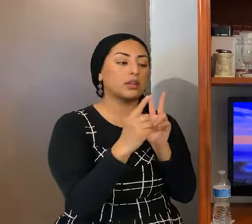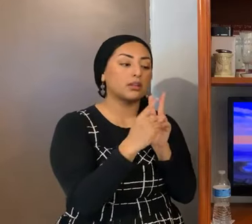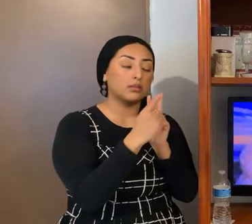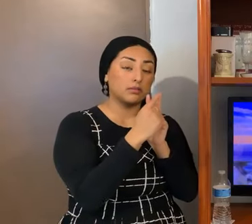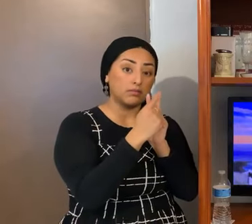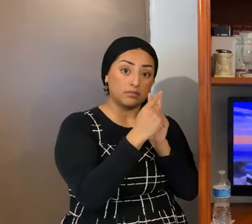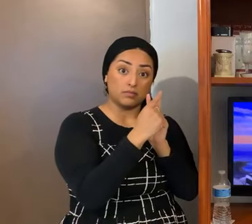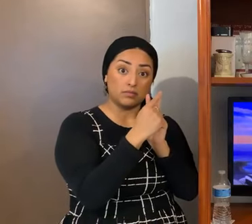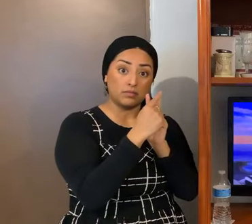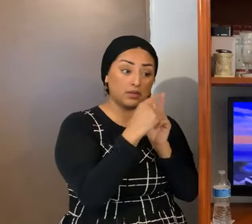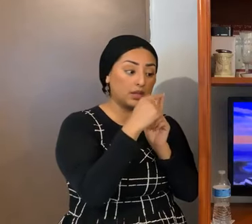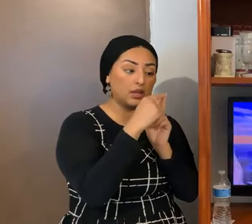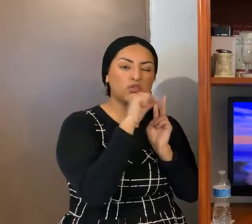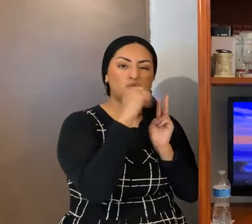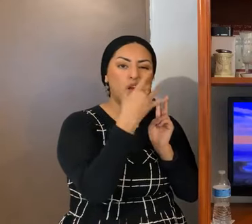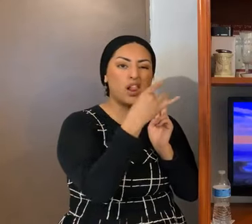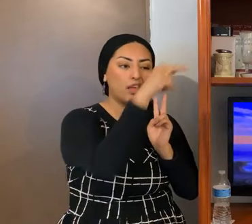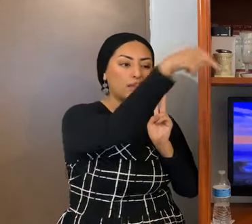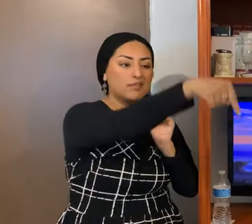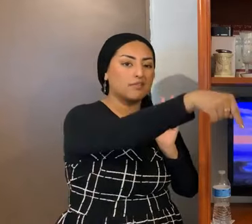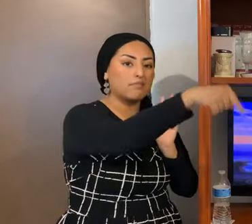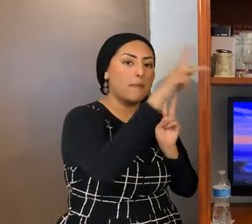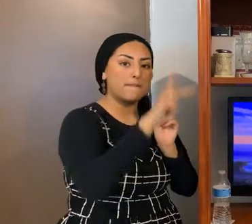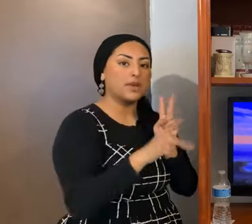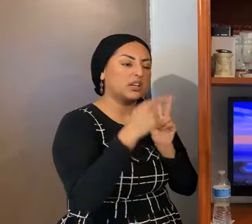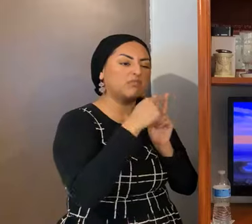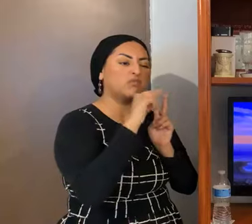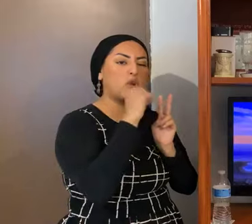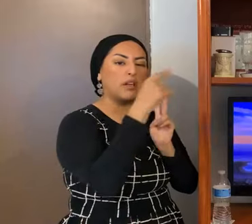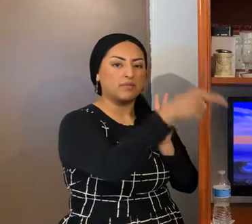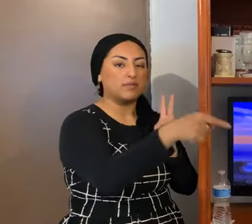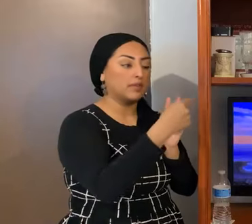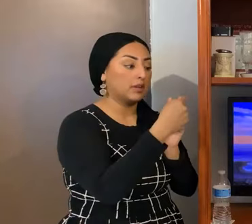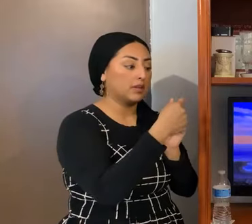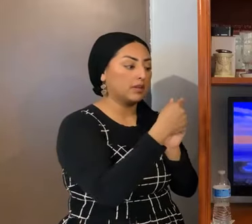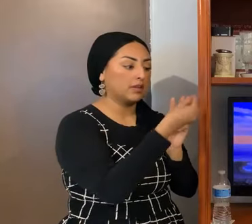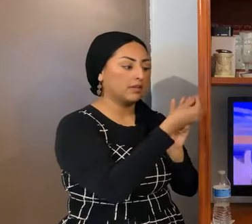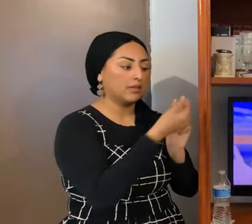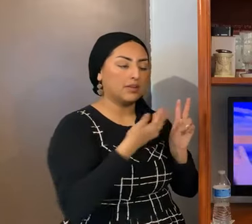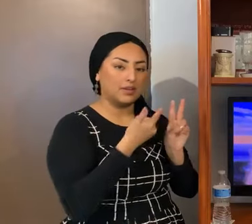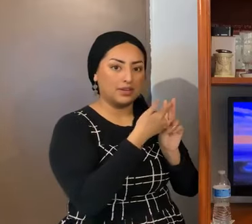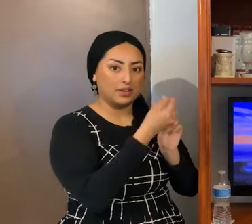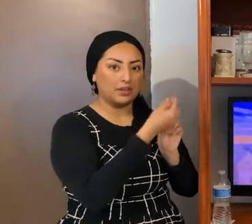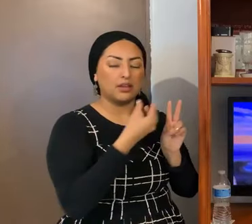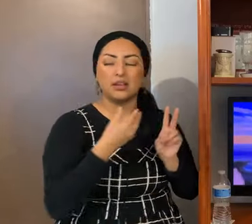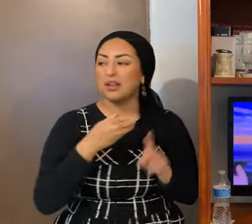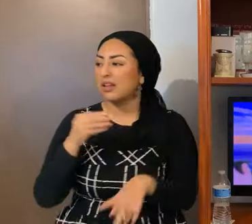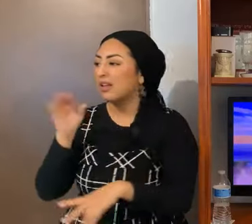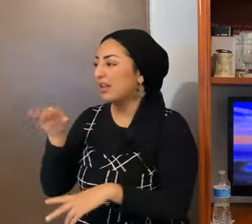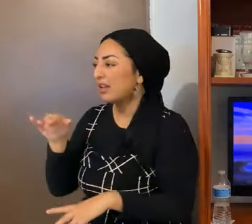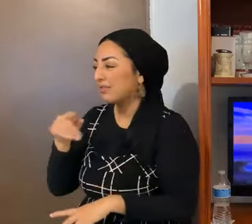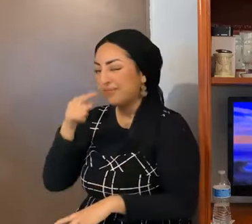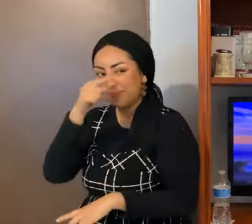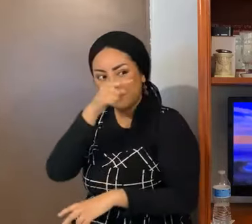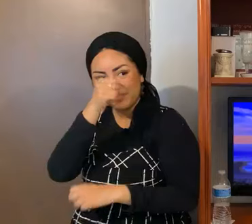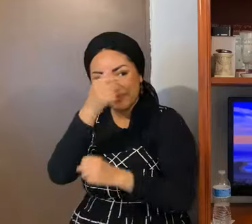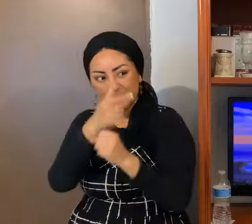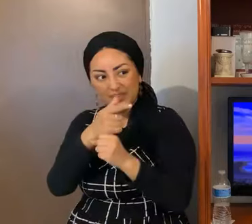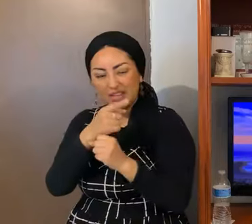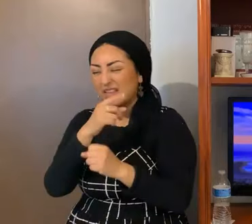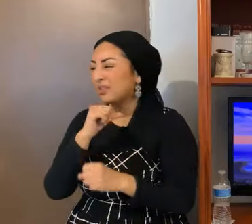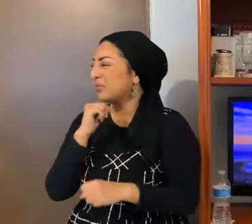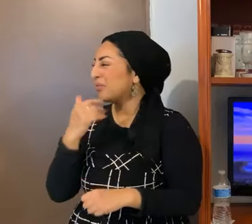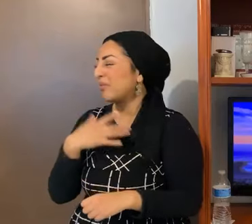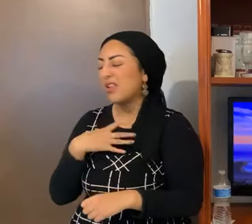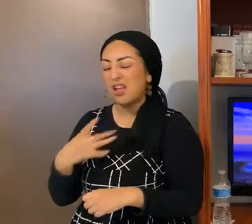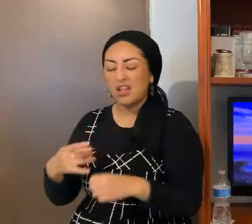A uno de ellos le cae mal otra persona, ¿sí? Entonces le dice a quien está con él, mira, ese hermano es